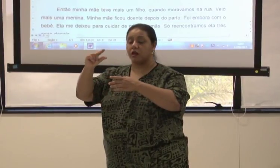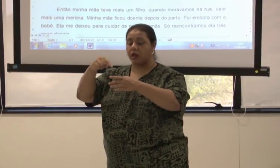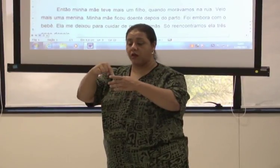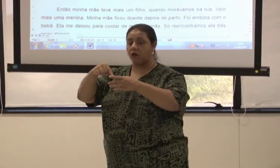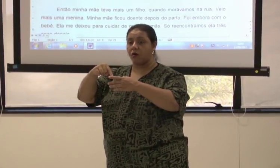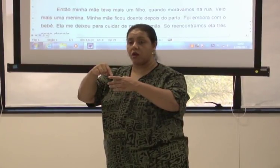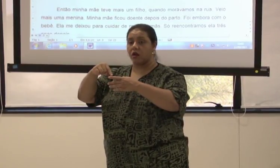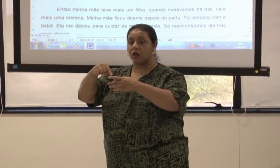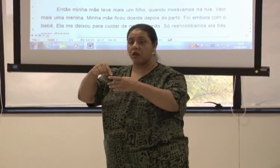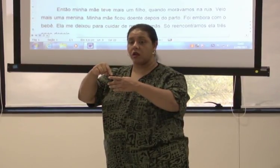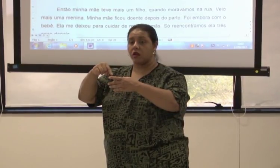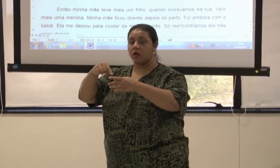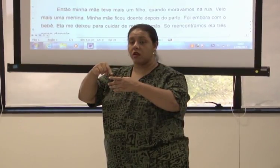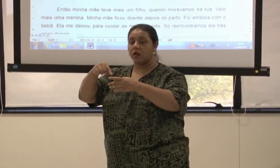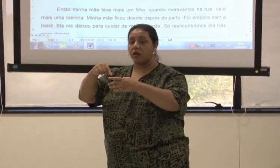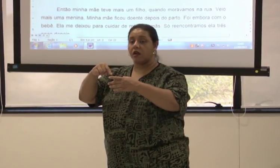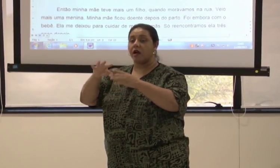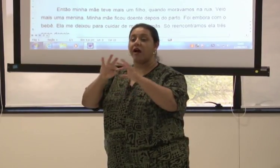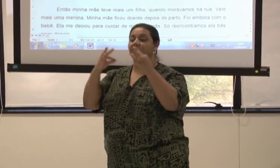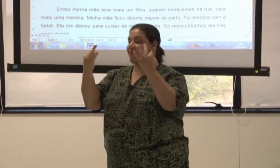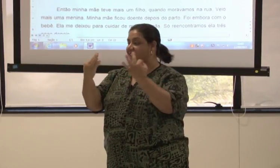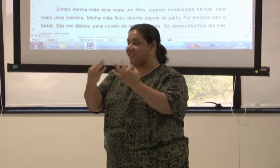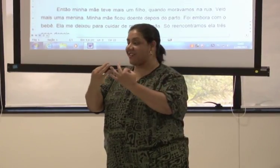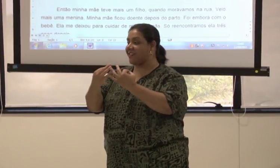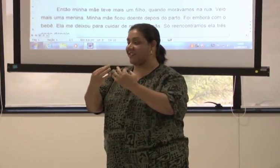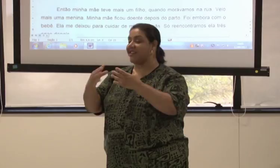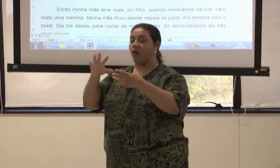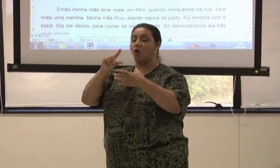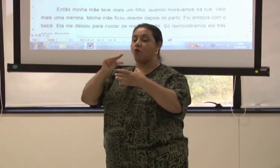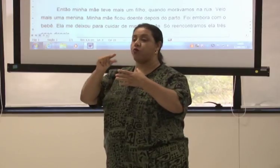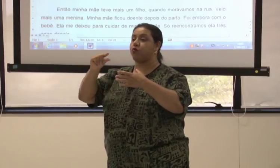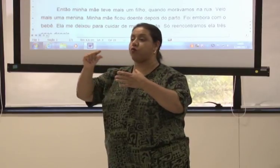Quem é que ficou aqui? A família.